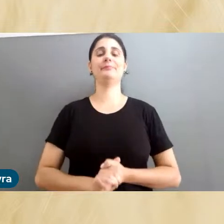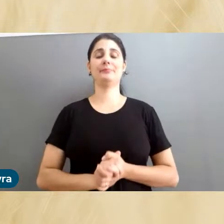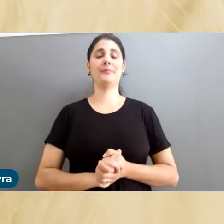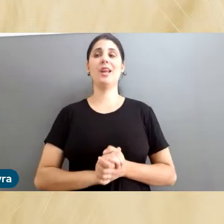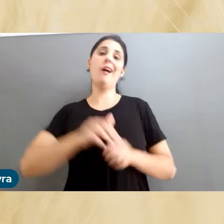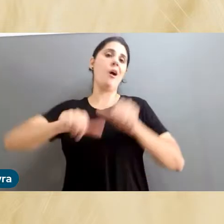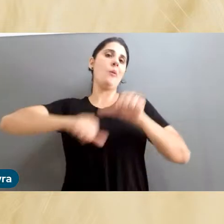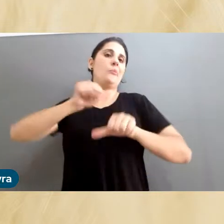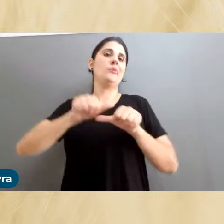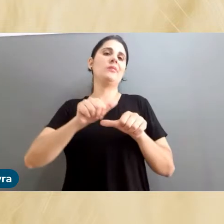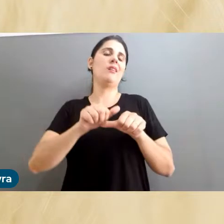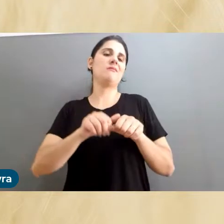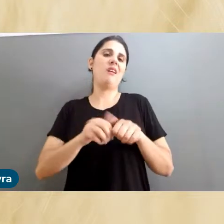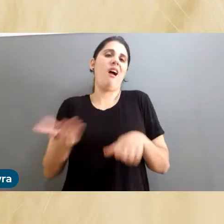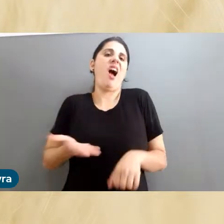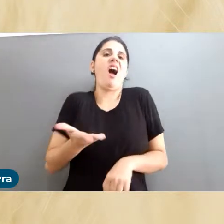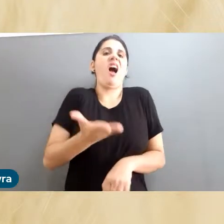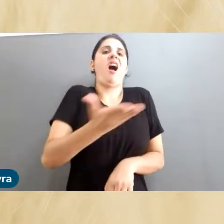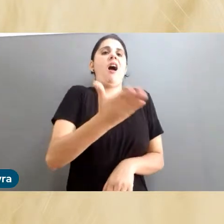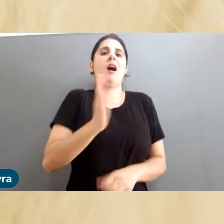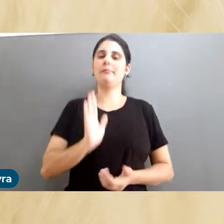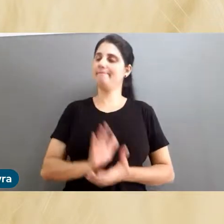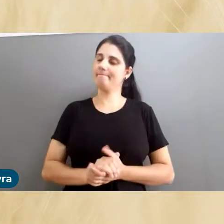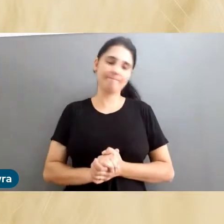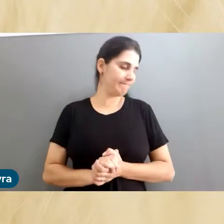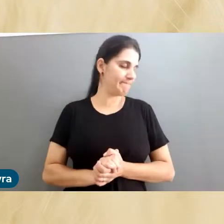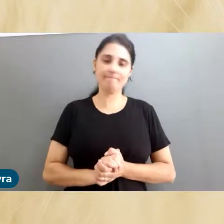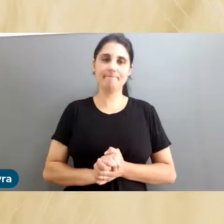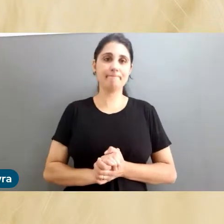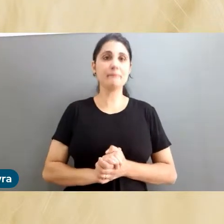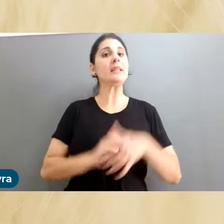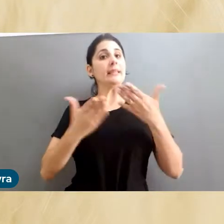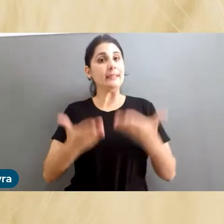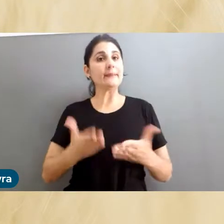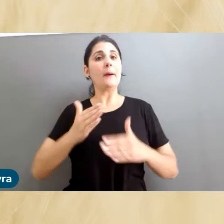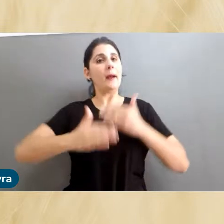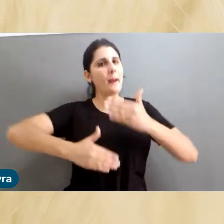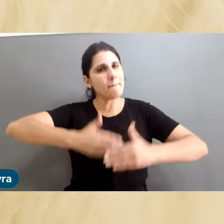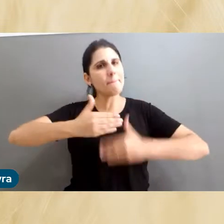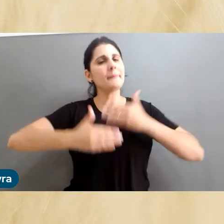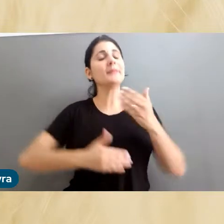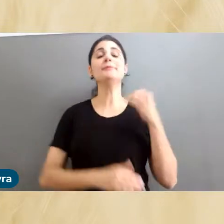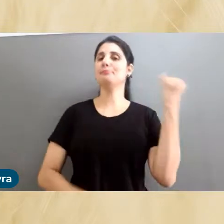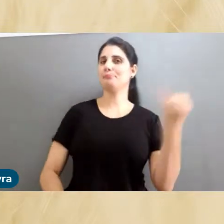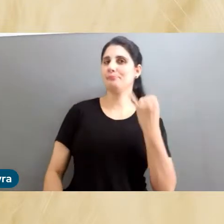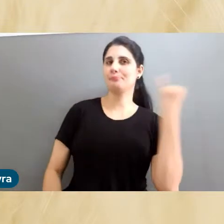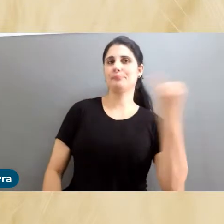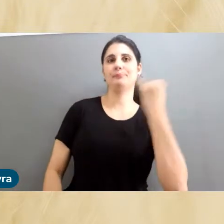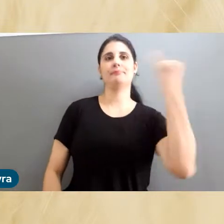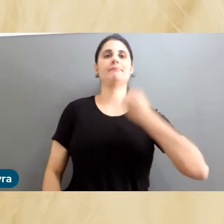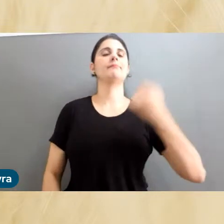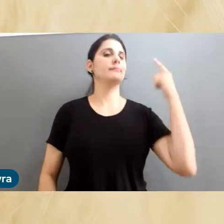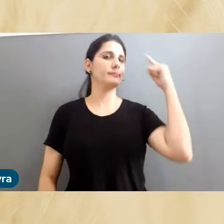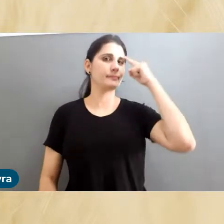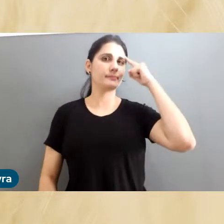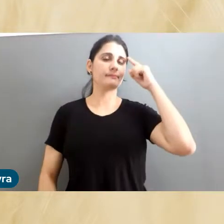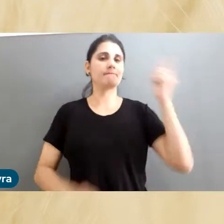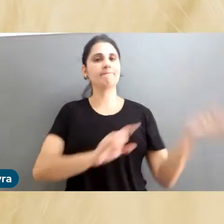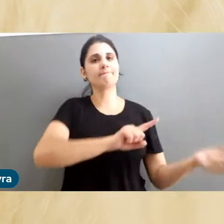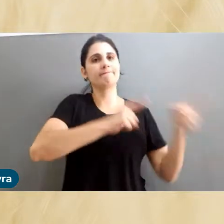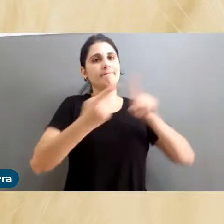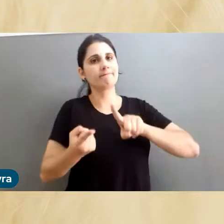mudanças cosméticas e superficiais. Por isso, esse é um elemento importante quando nós consideramos a transição